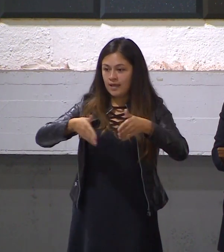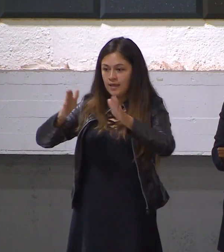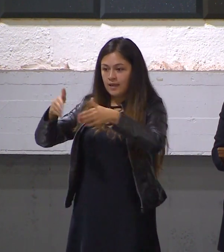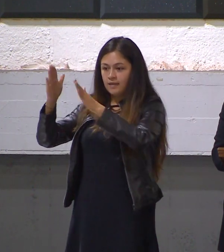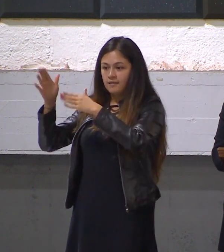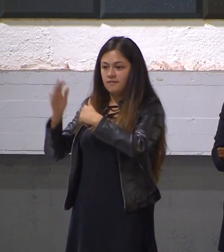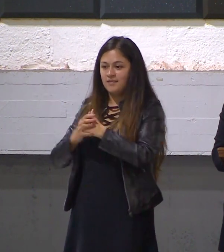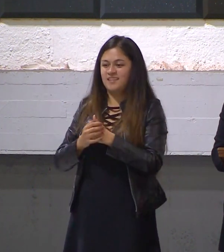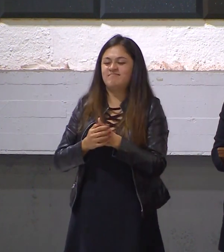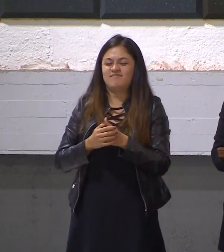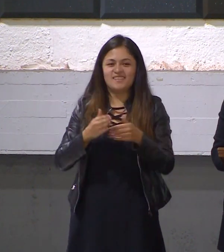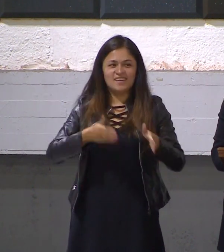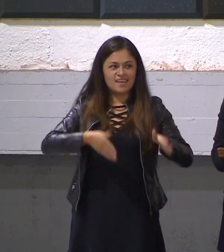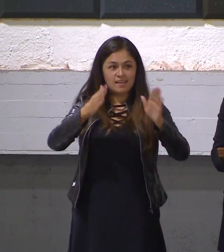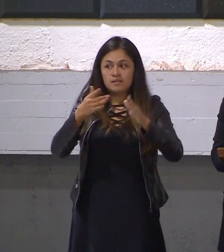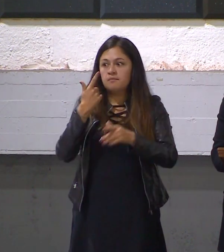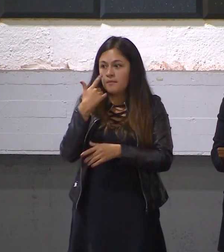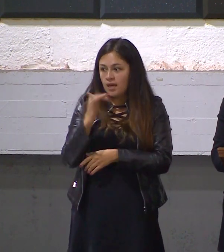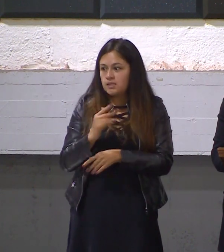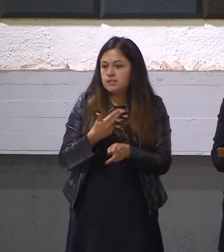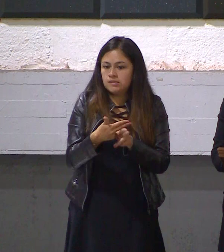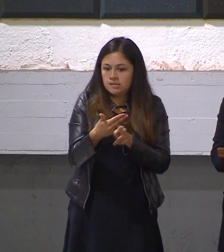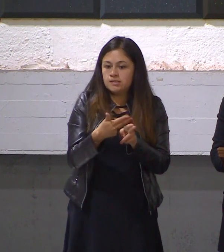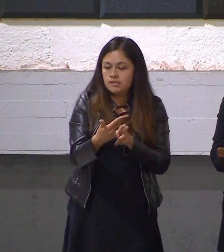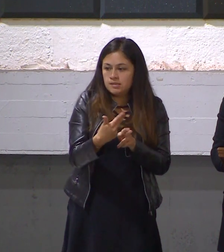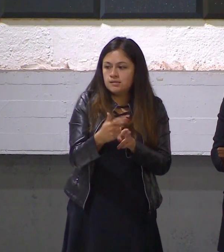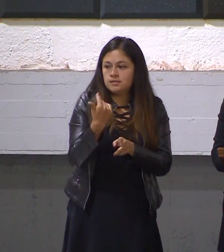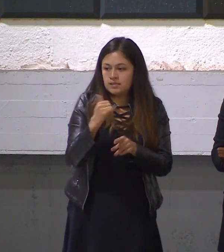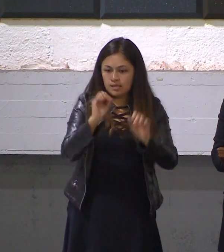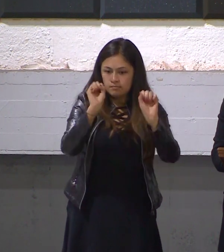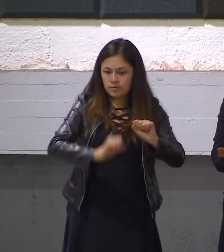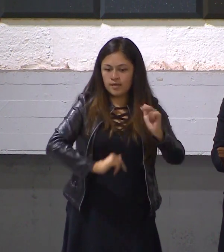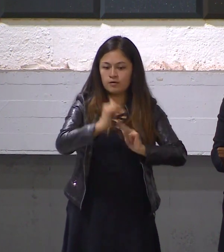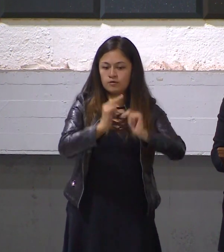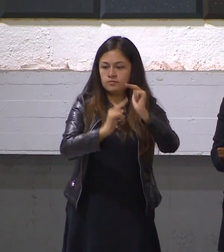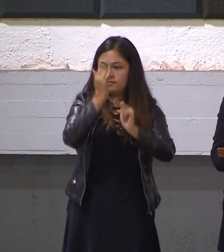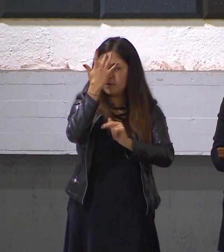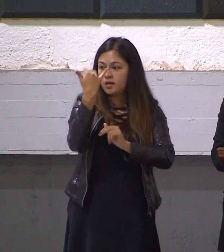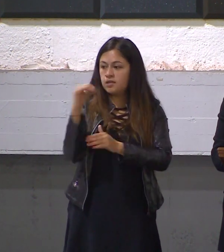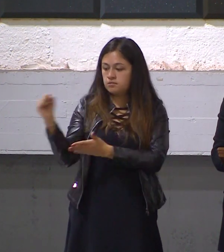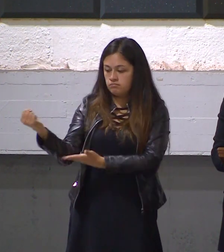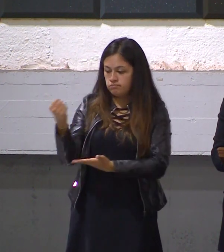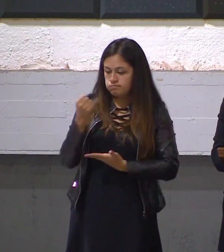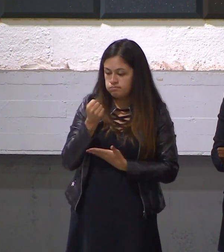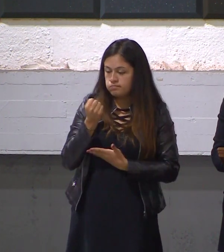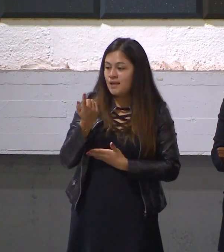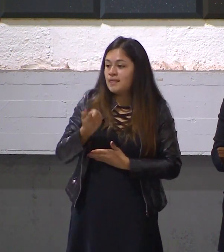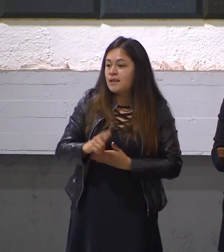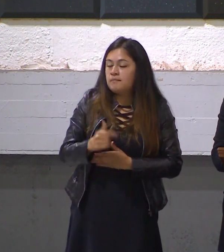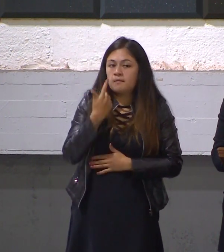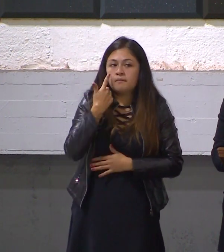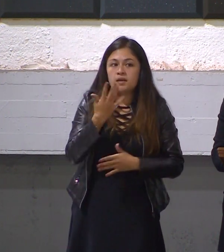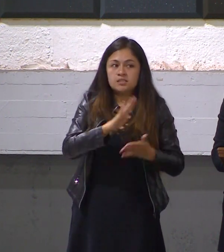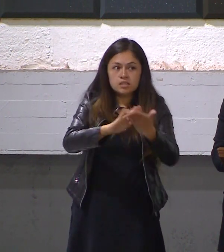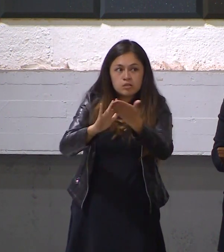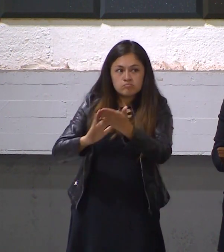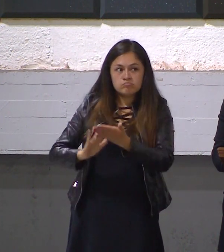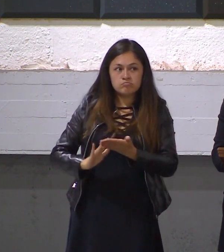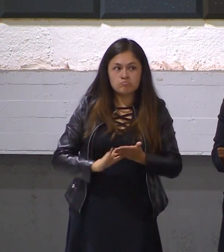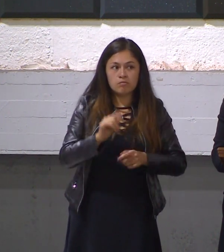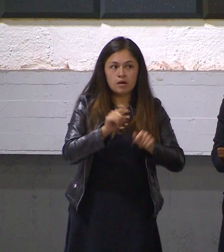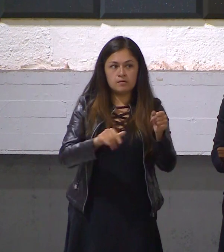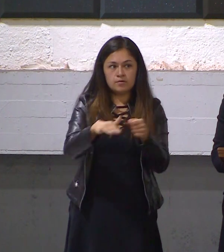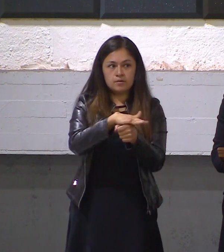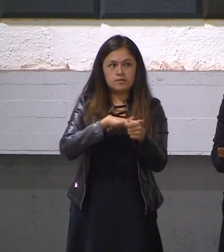por qué razón porque ya hay unos recursos porque también se han venido solucionando algunas situaciones